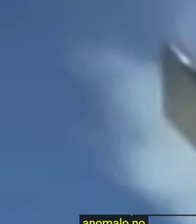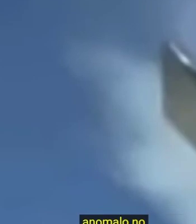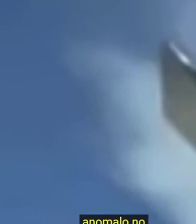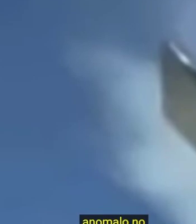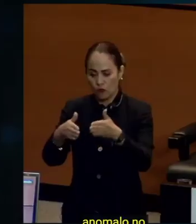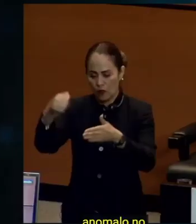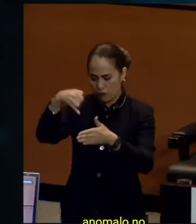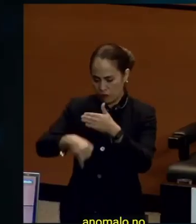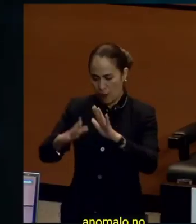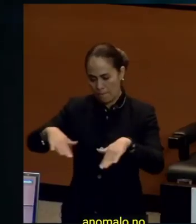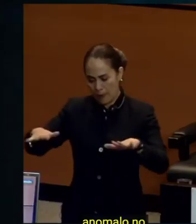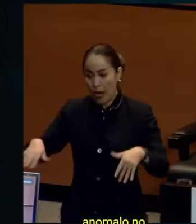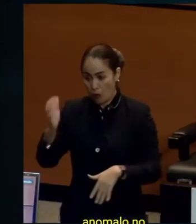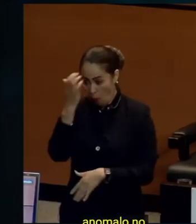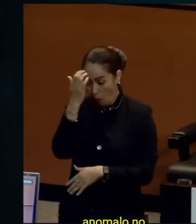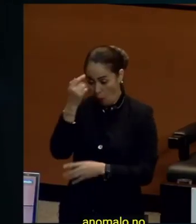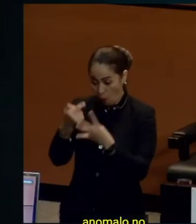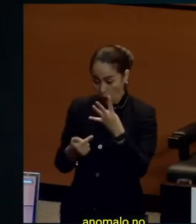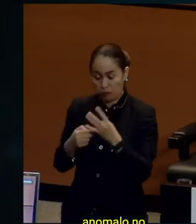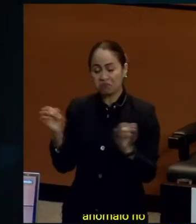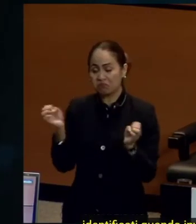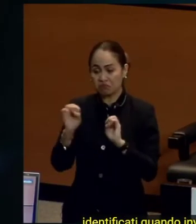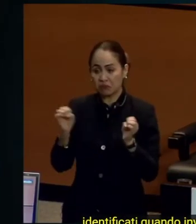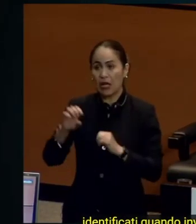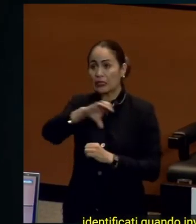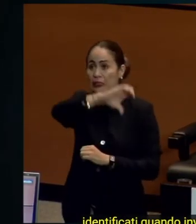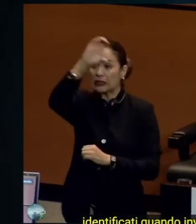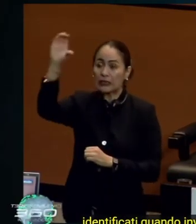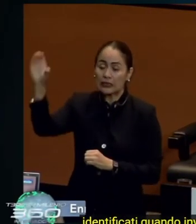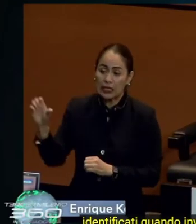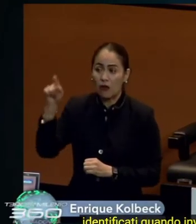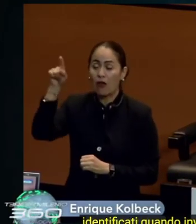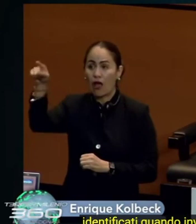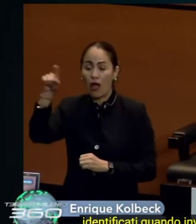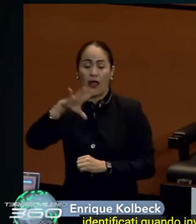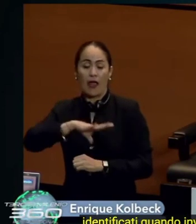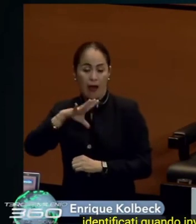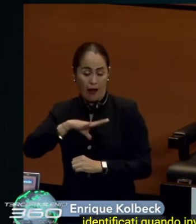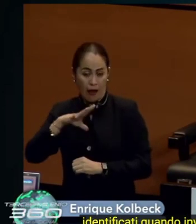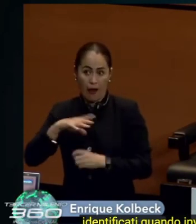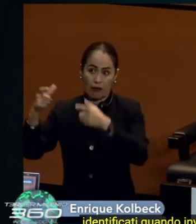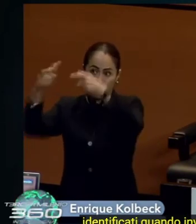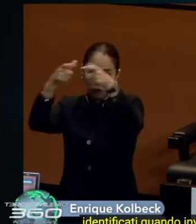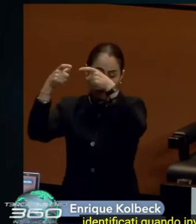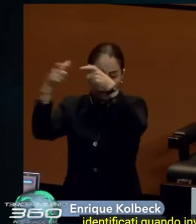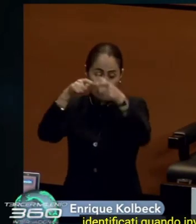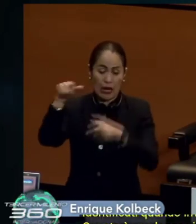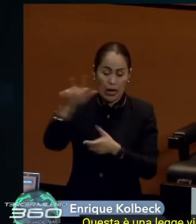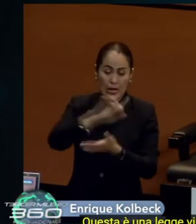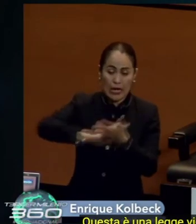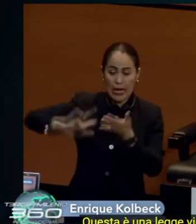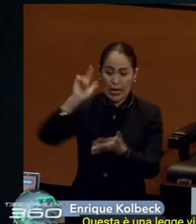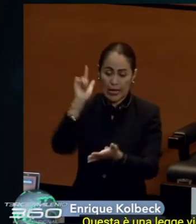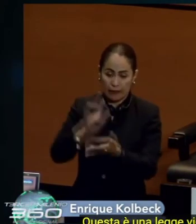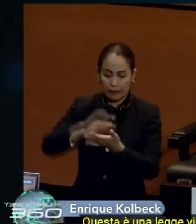identificados. Al invadir espacios aéreos, esto es muy importante, violenta leyes y reglamentos,